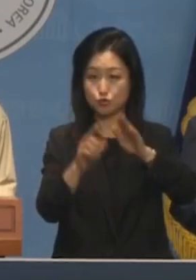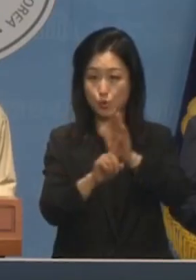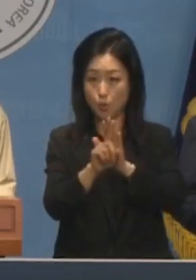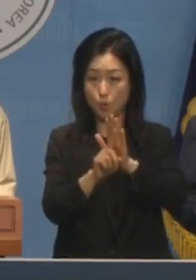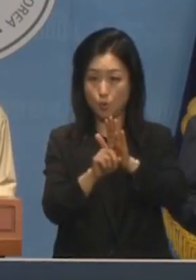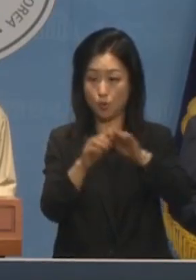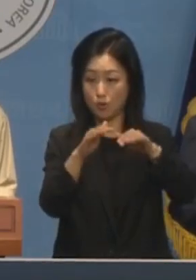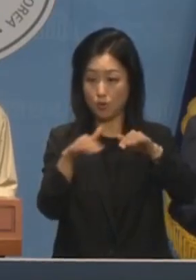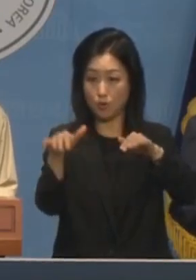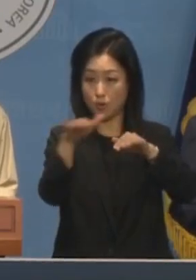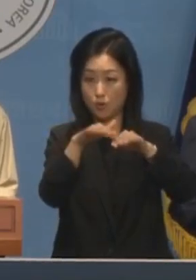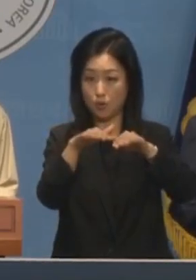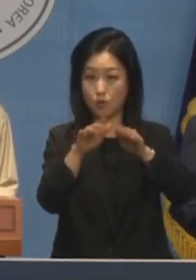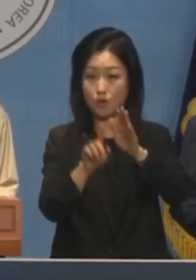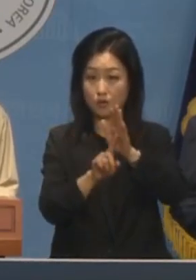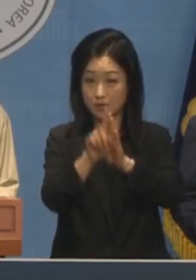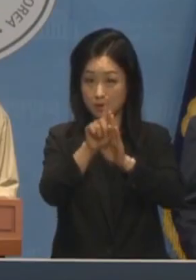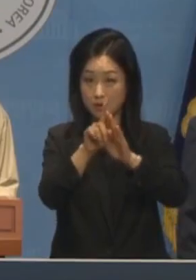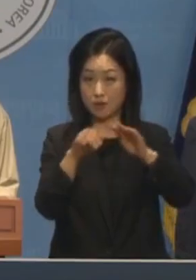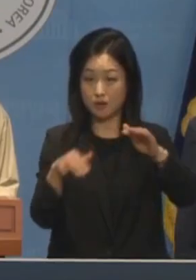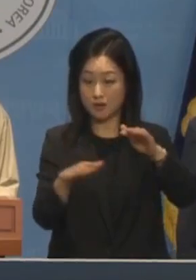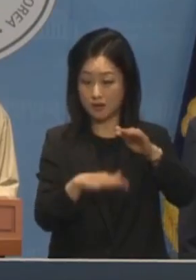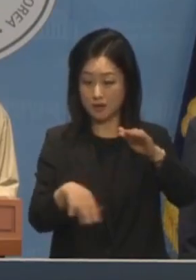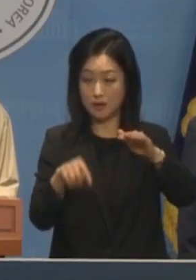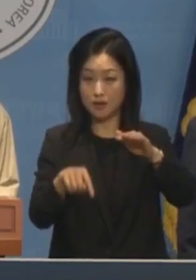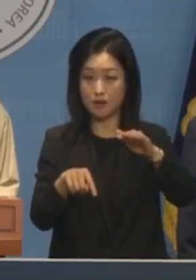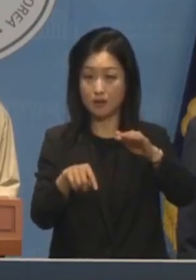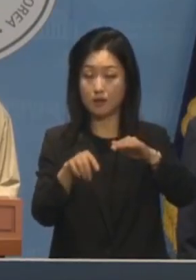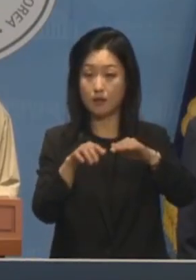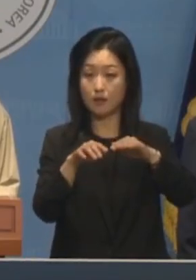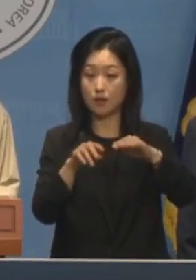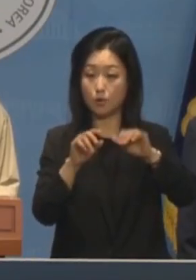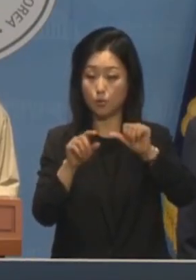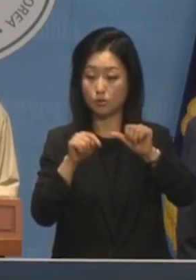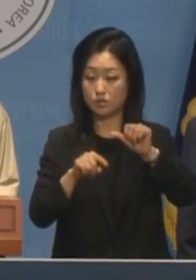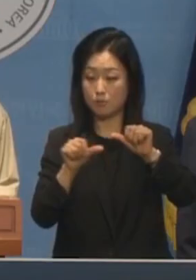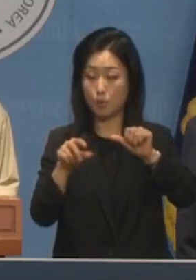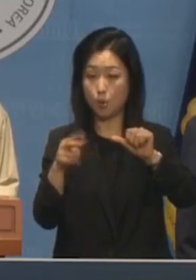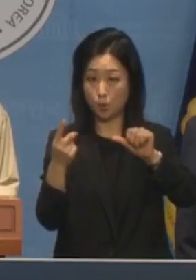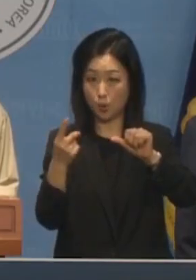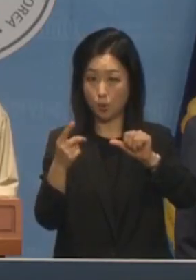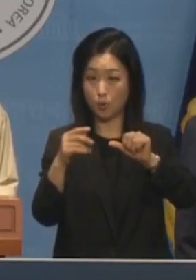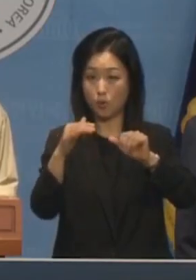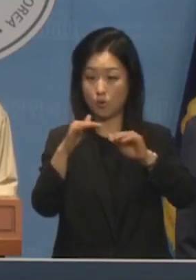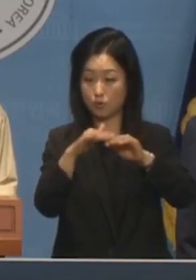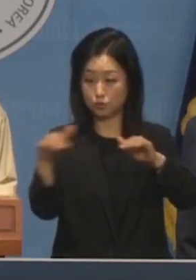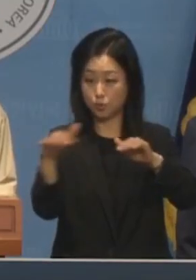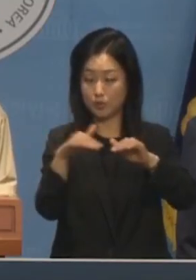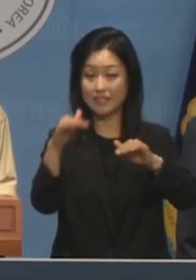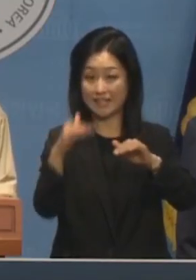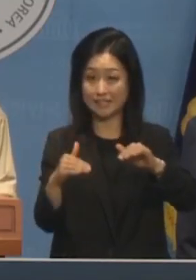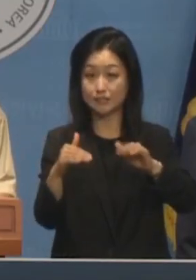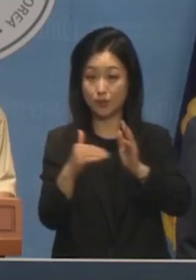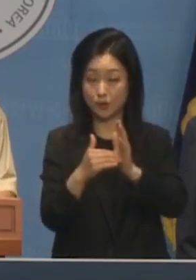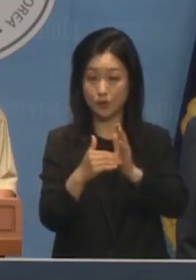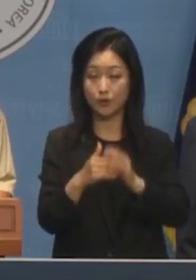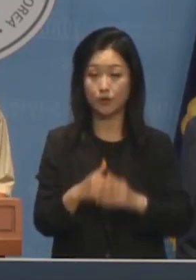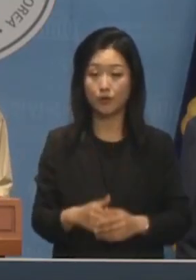그러니까 상온이 높은 상태인데도 불구하고 강경포구보다 5.5도가 낮은 수온이었습니다.